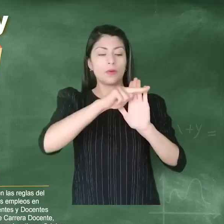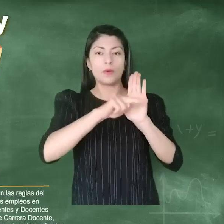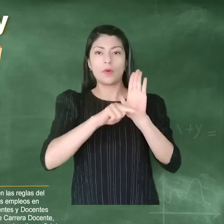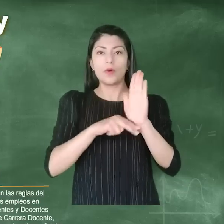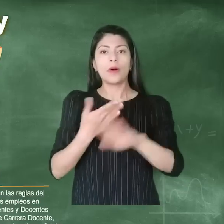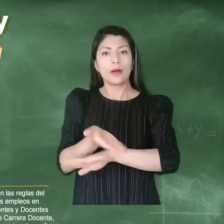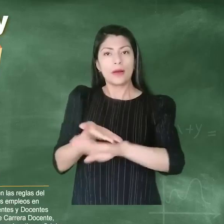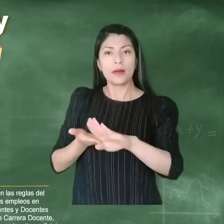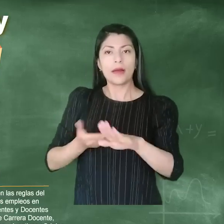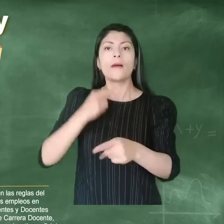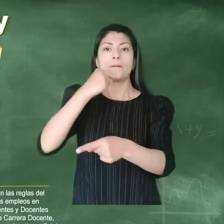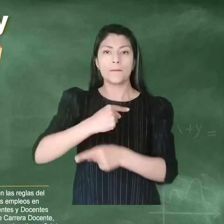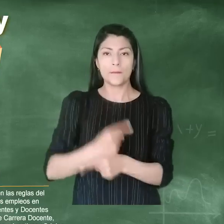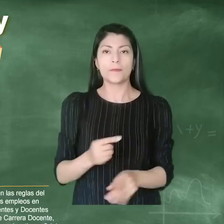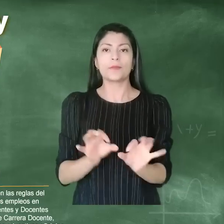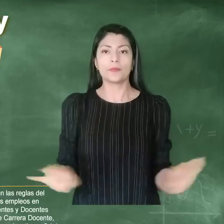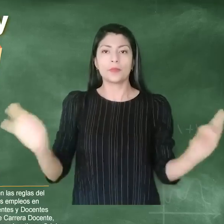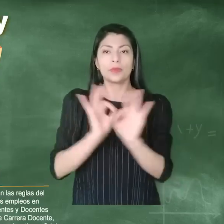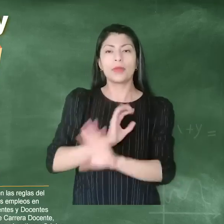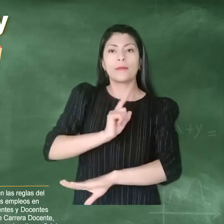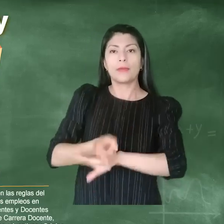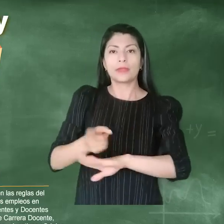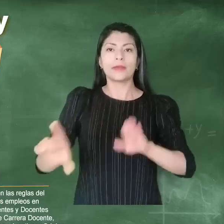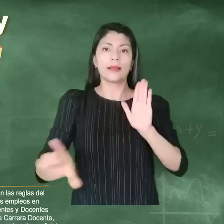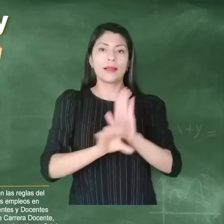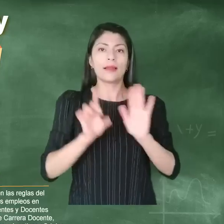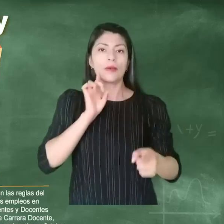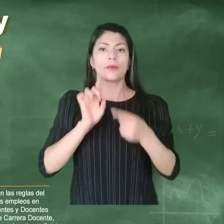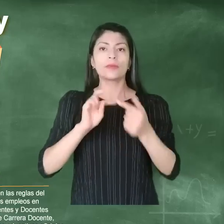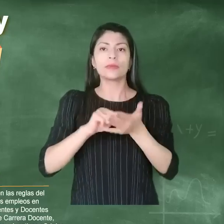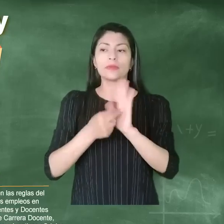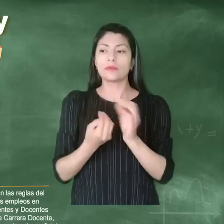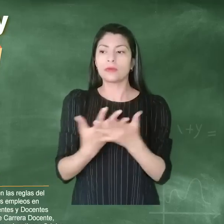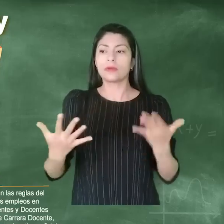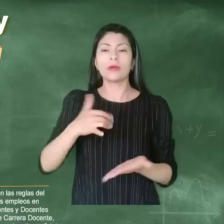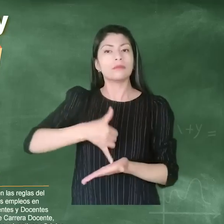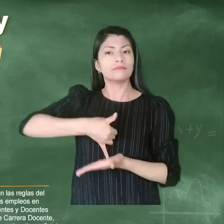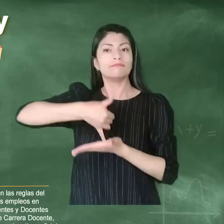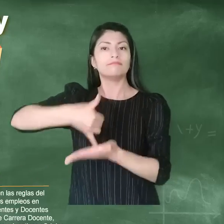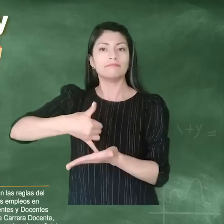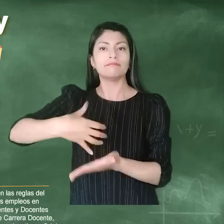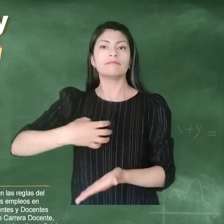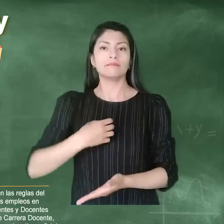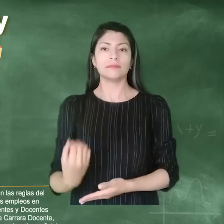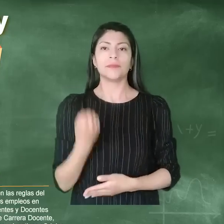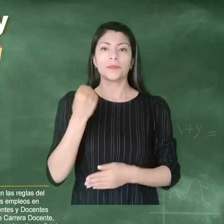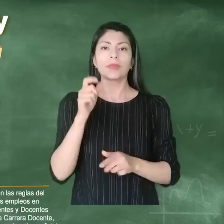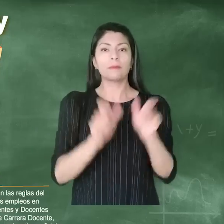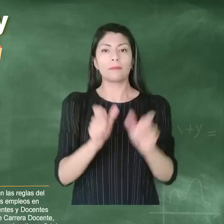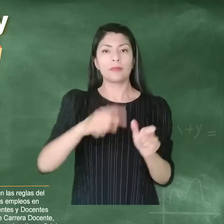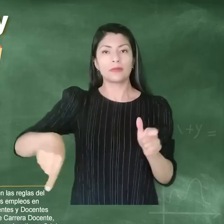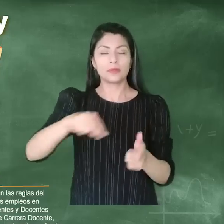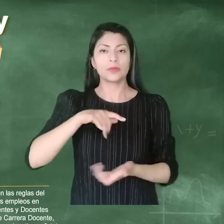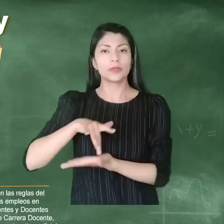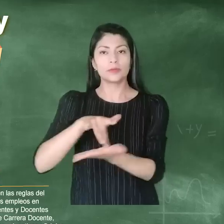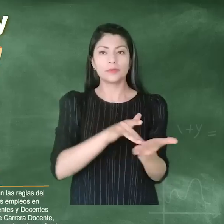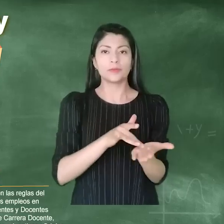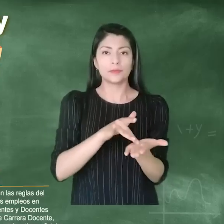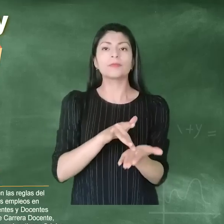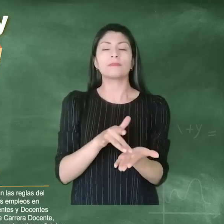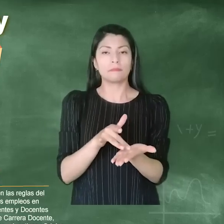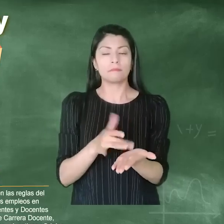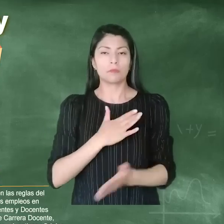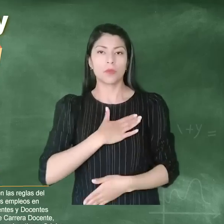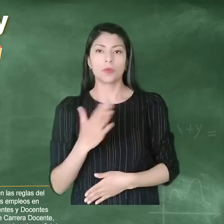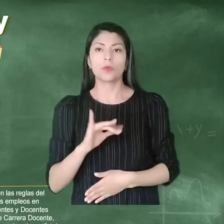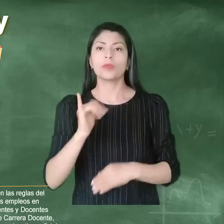previo cumplimiento de los requisitos y condiciones que fije la ley para determinar los méritos y las calidades de los